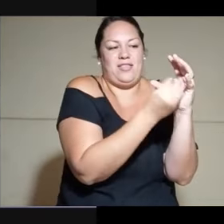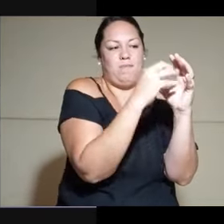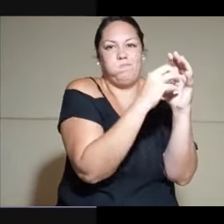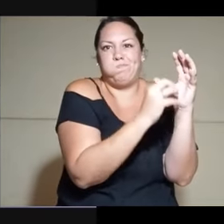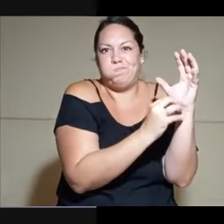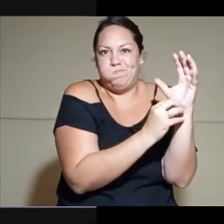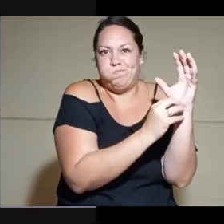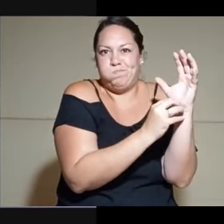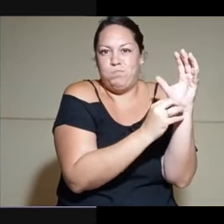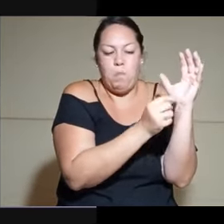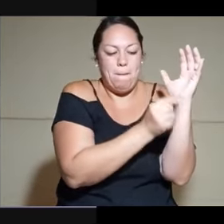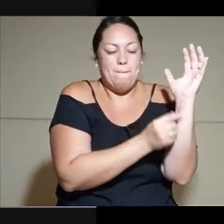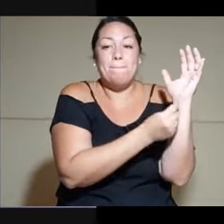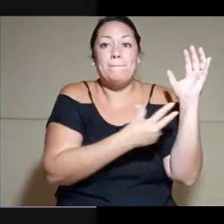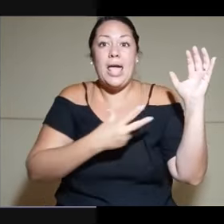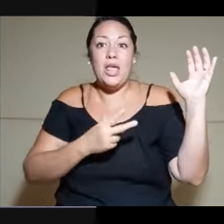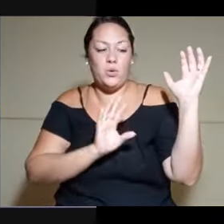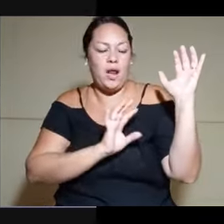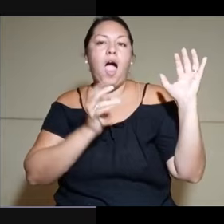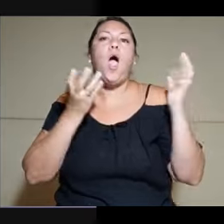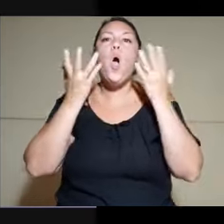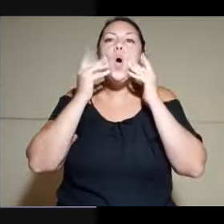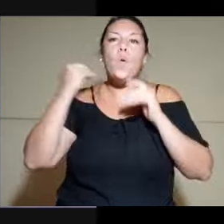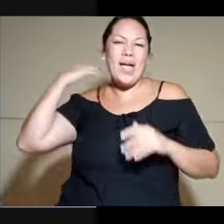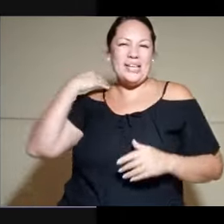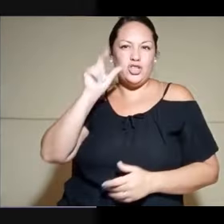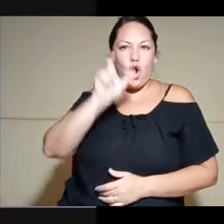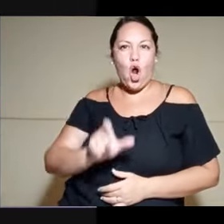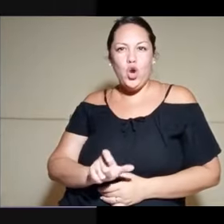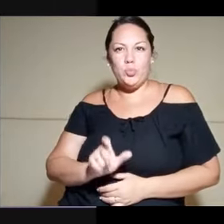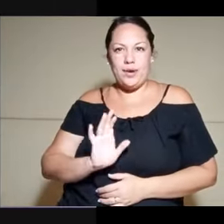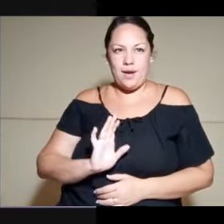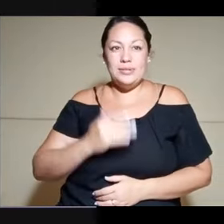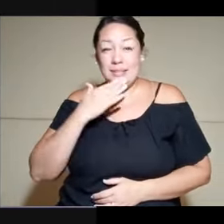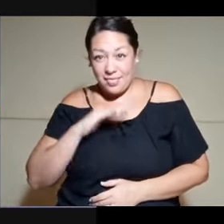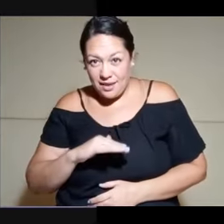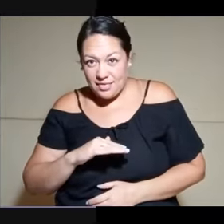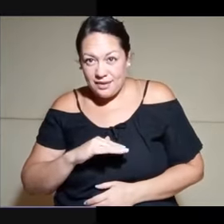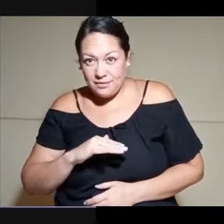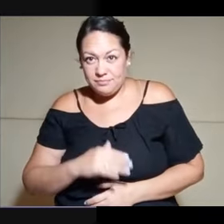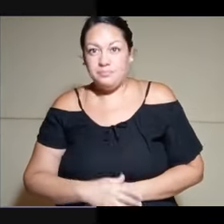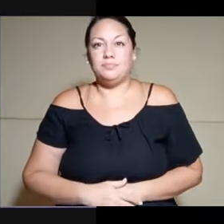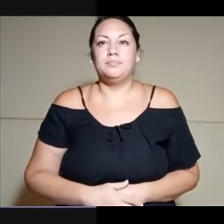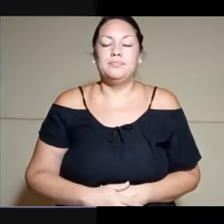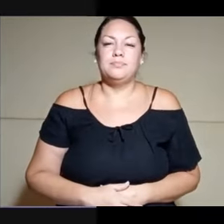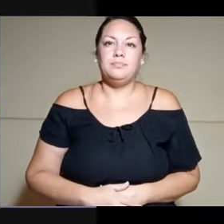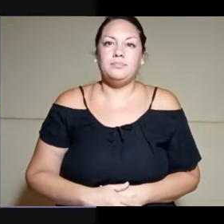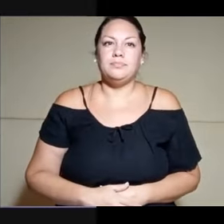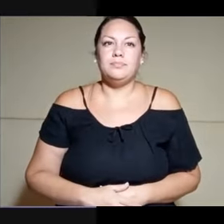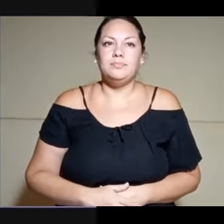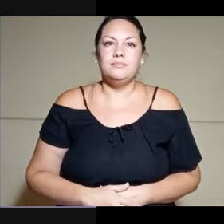cráneo y ya todo esto está envuelto por la cavidad craneana, mientras que la médula está envuelta por la